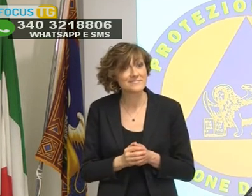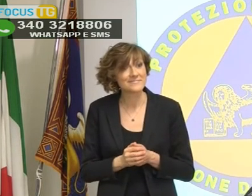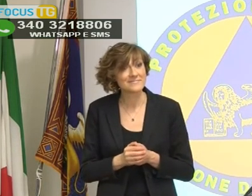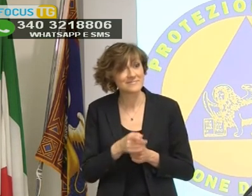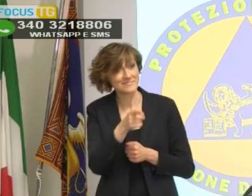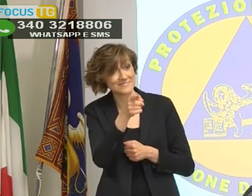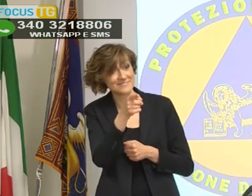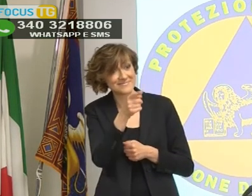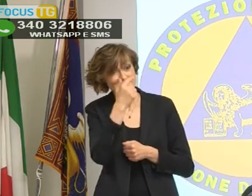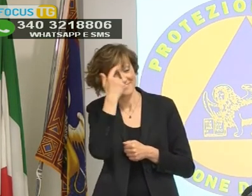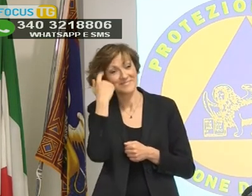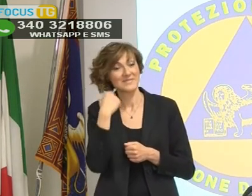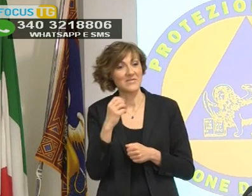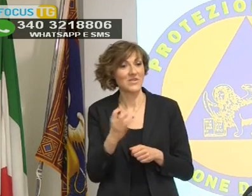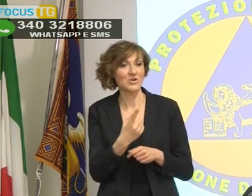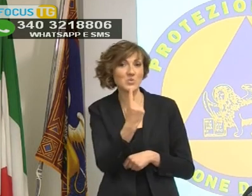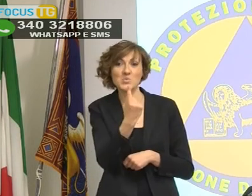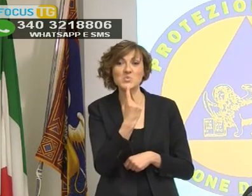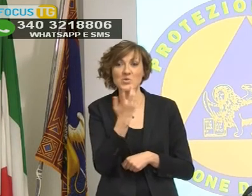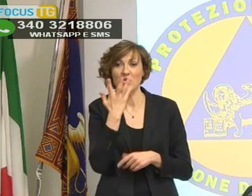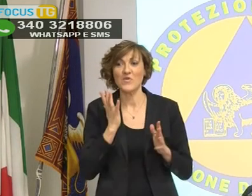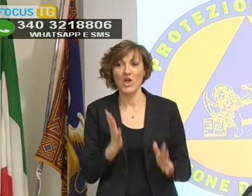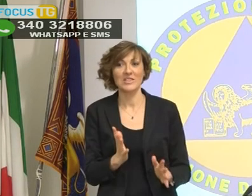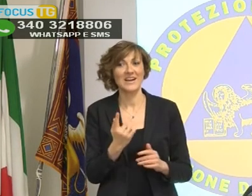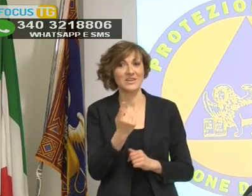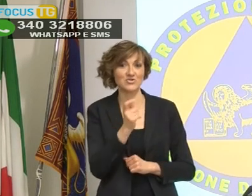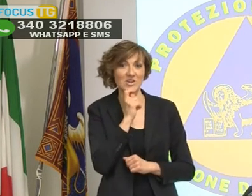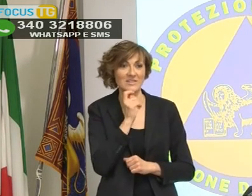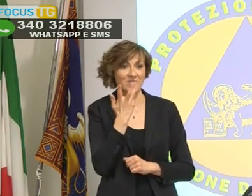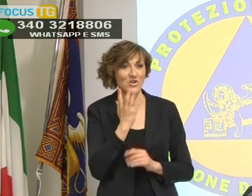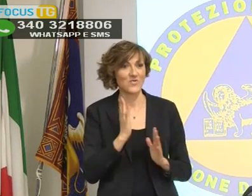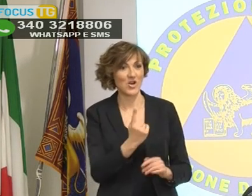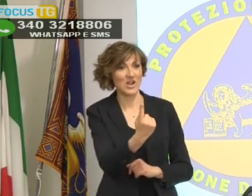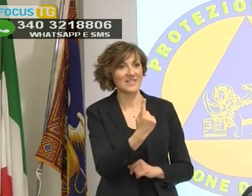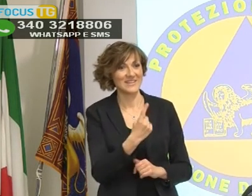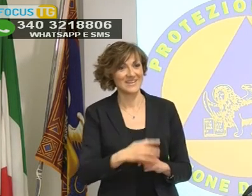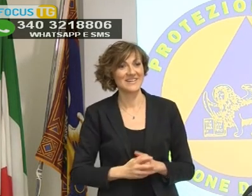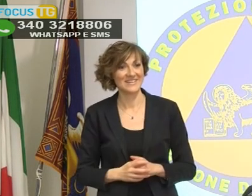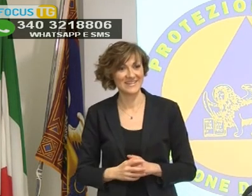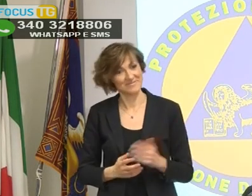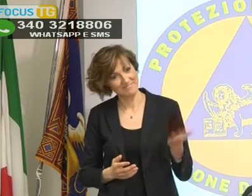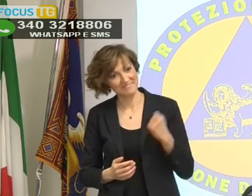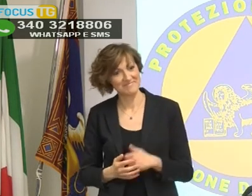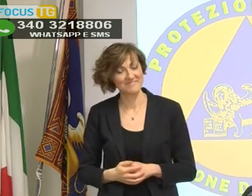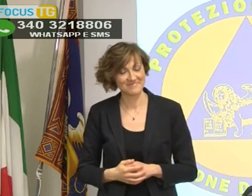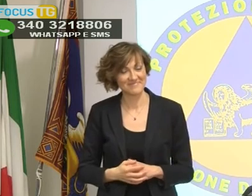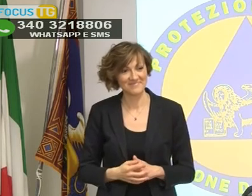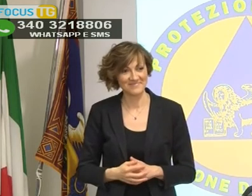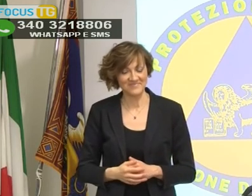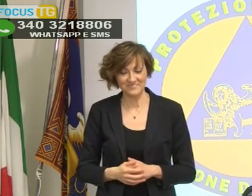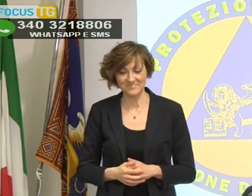Ma sì, chi è? Uno, ne basta uno però, Rick. Un giornalista però. Rick si è candidato. Vieni qua Rick.